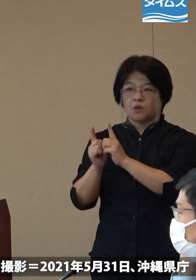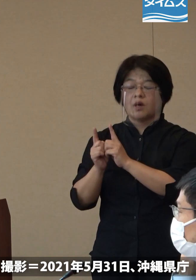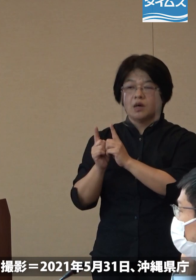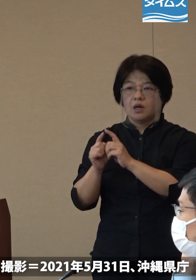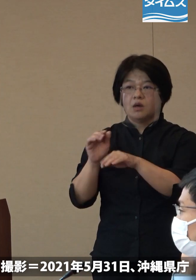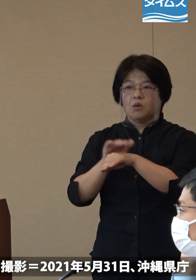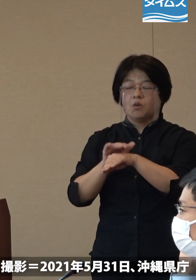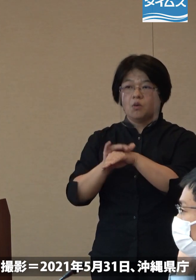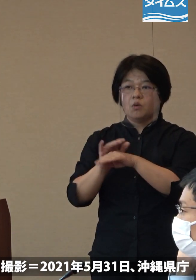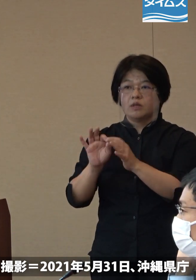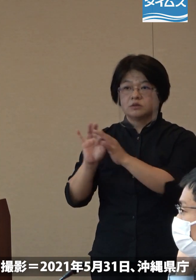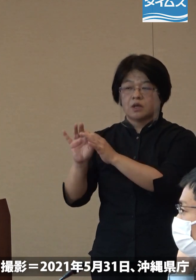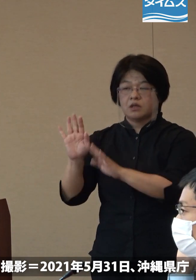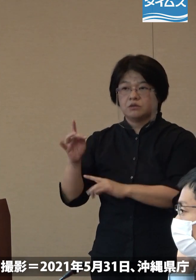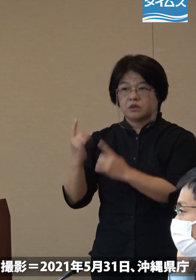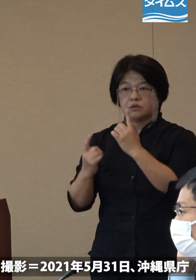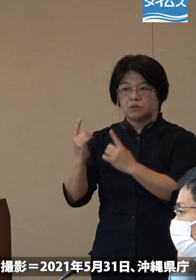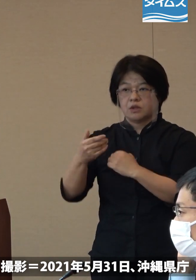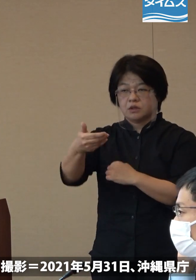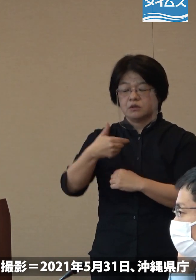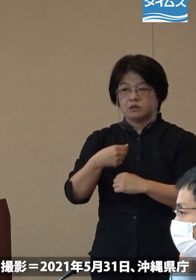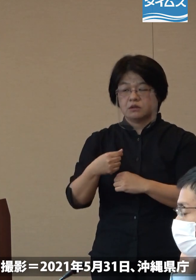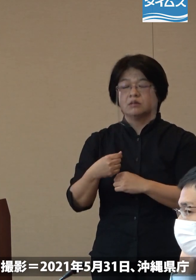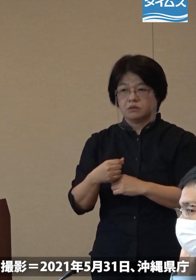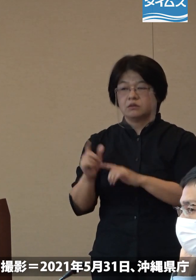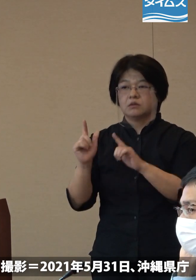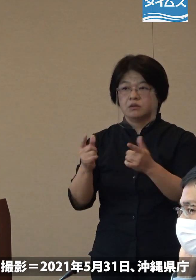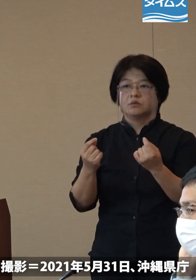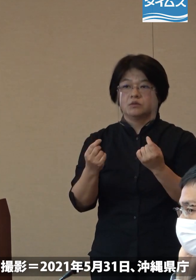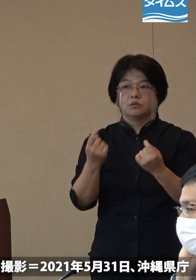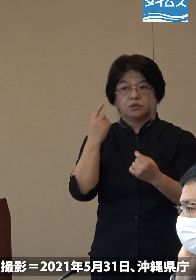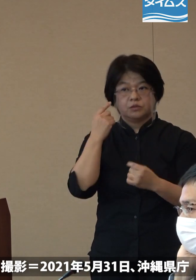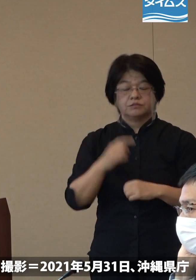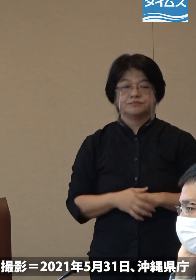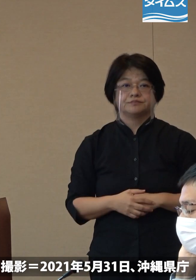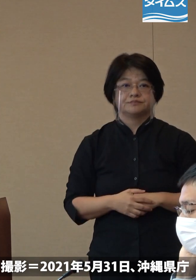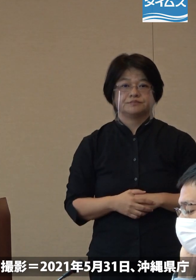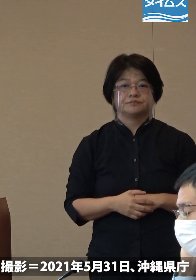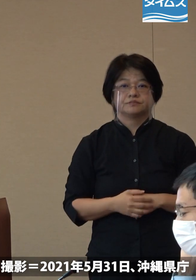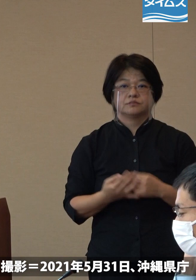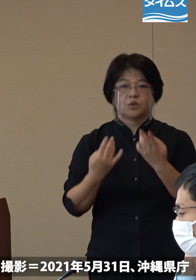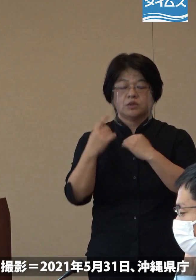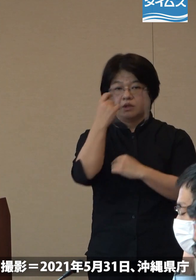多分、縮小せざるを得ないだろうということで。はい。